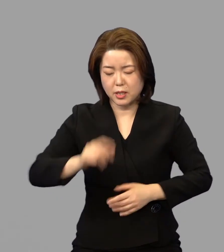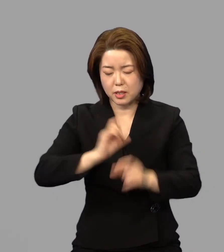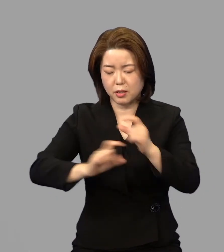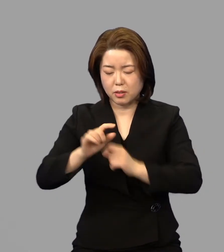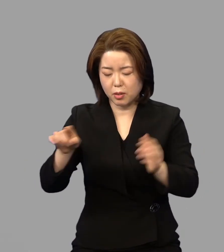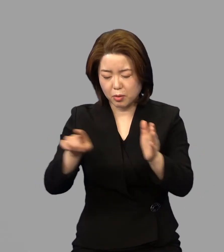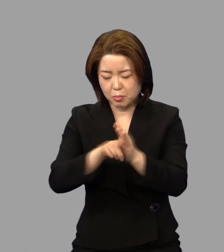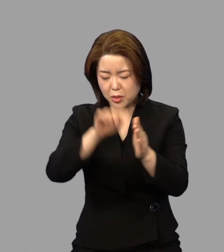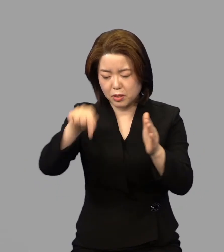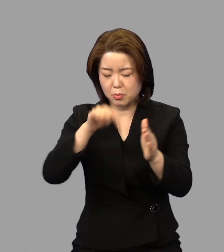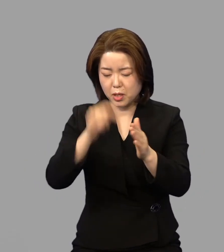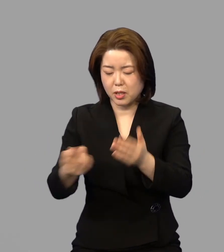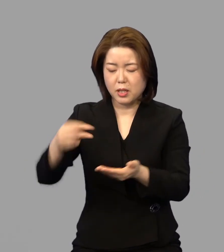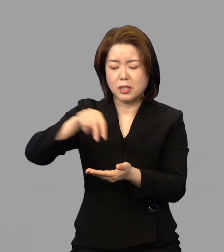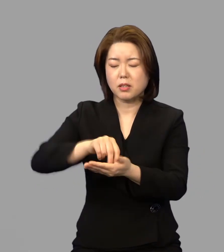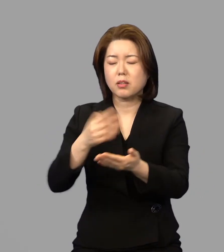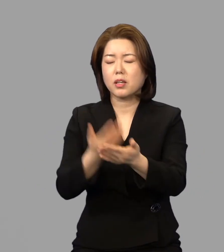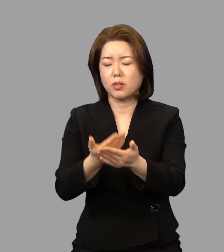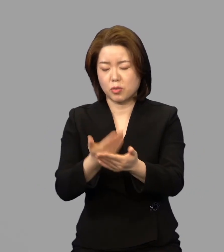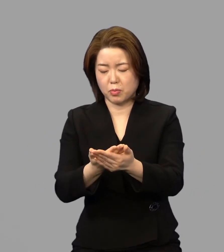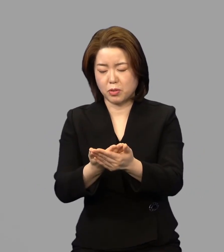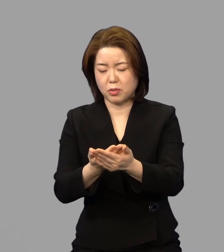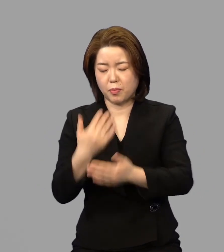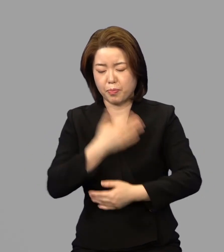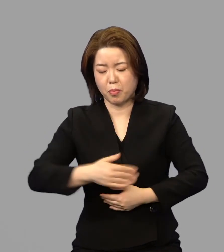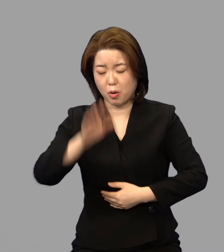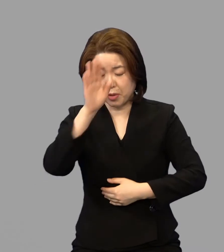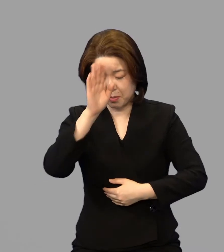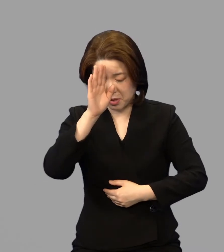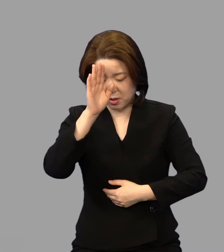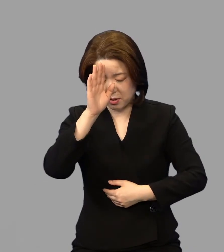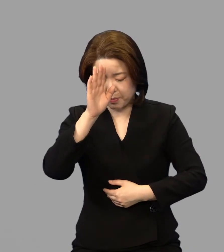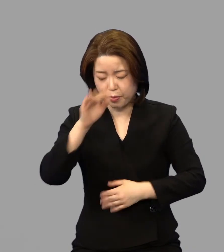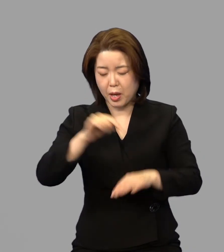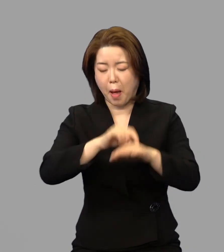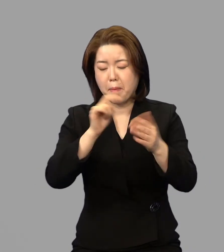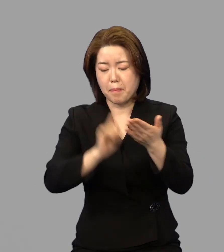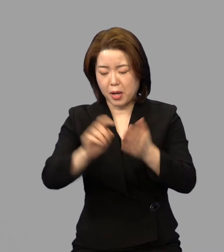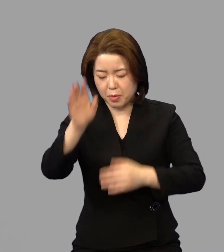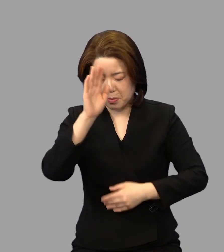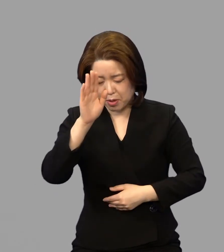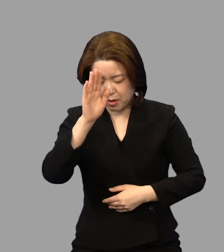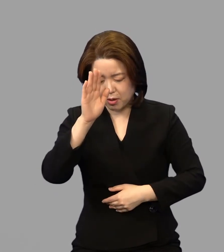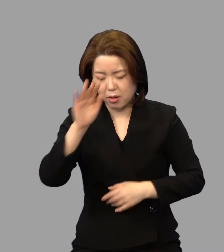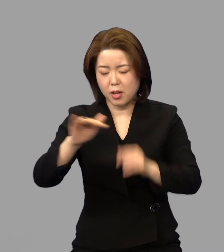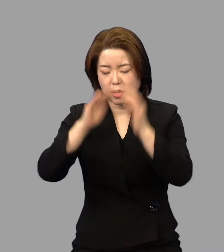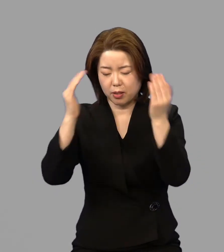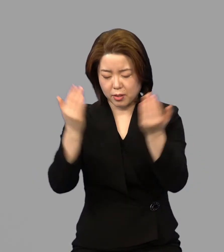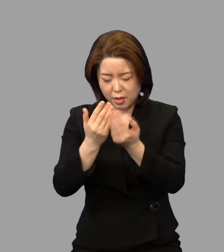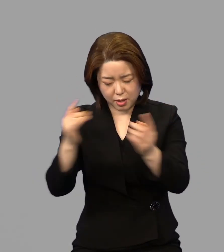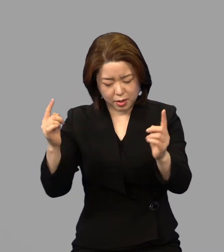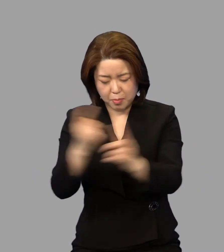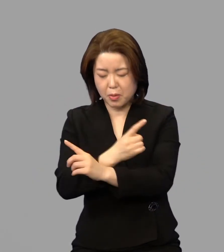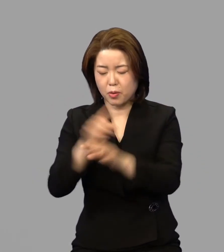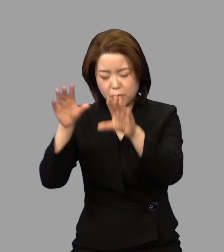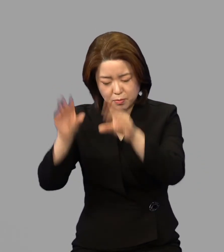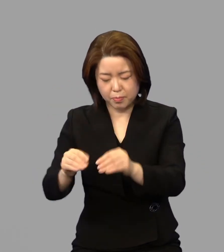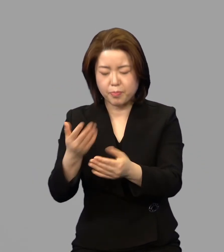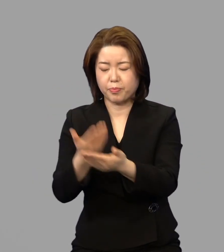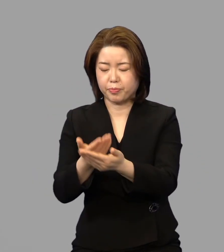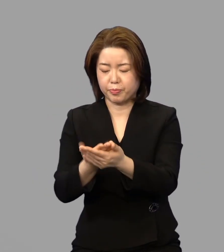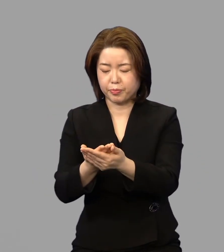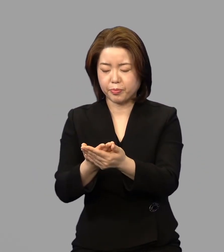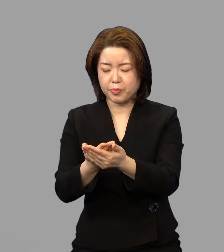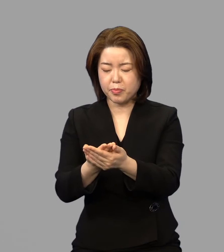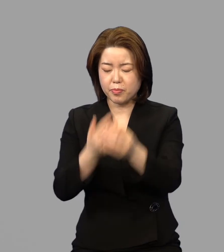서게 하소서. 몸에 병든 것, 마음에 병든 것 다 고쳐주소서.